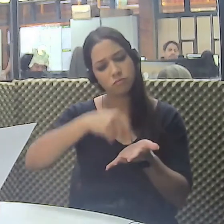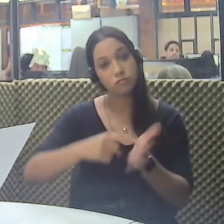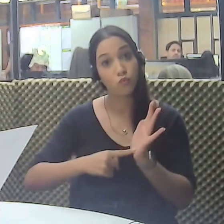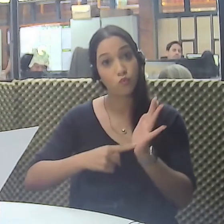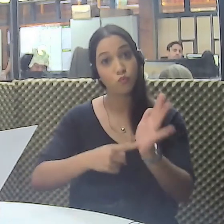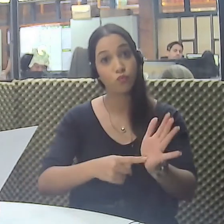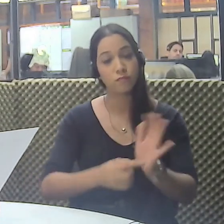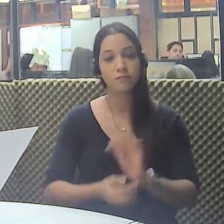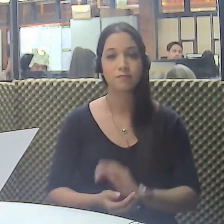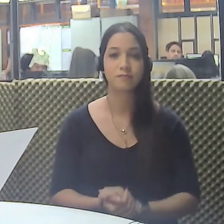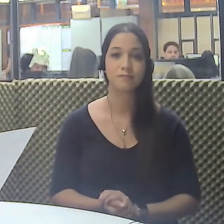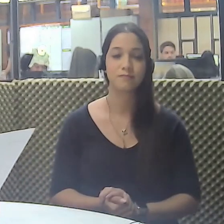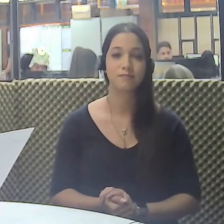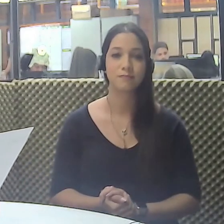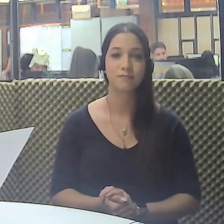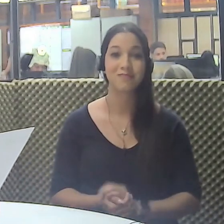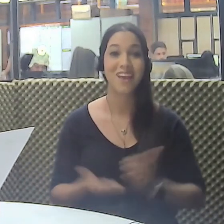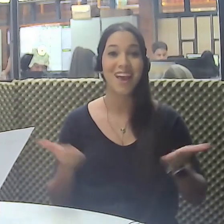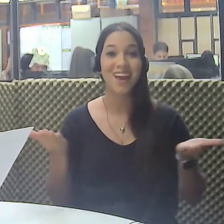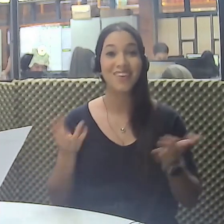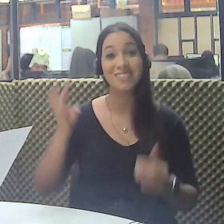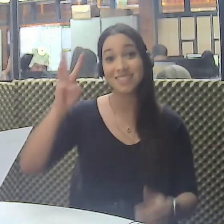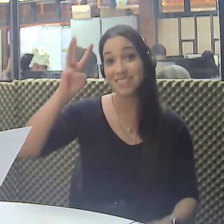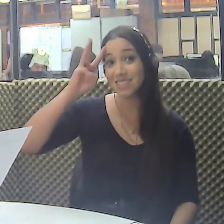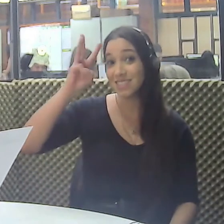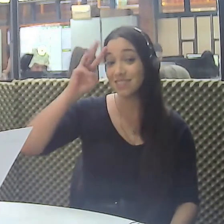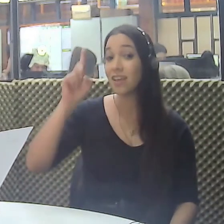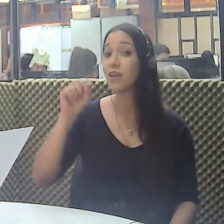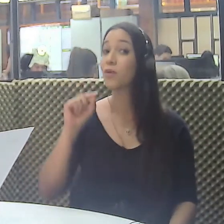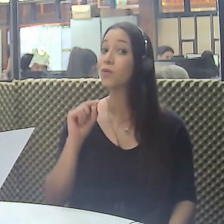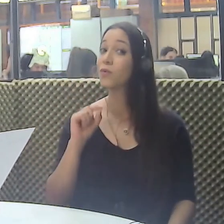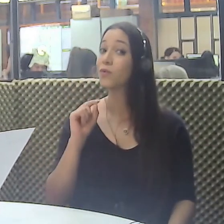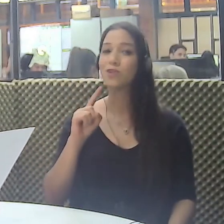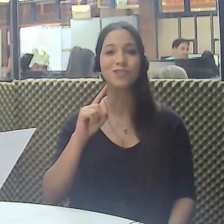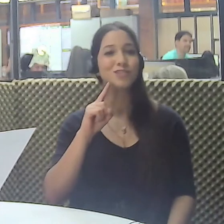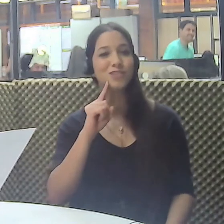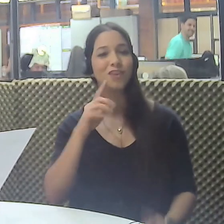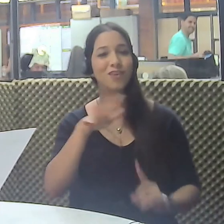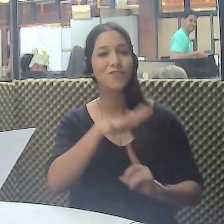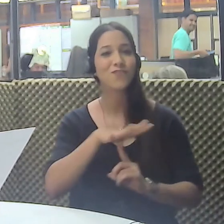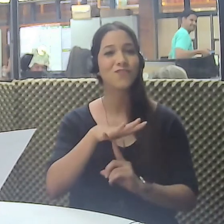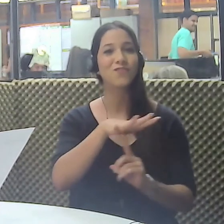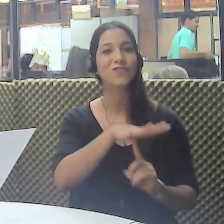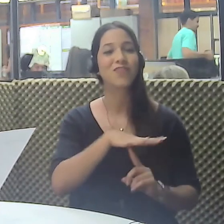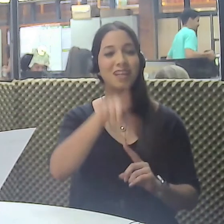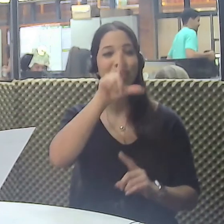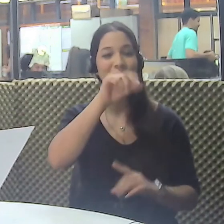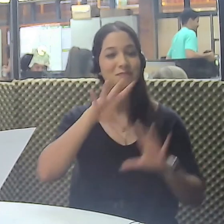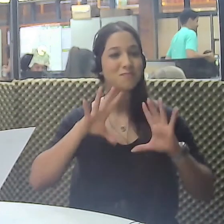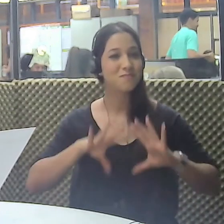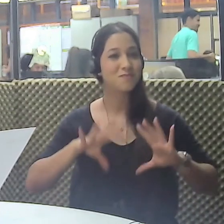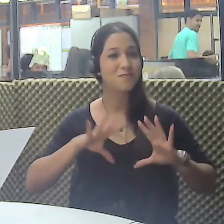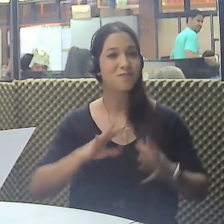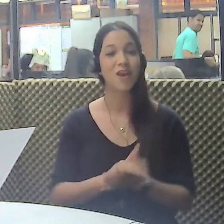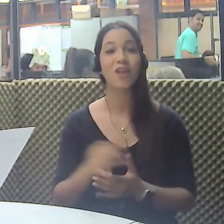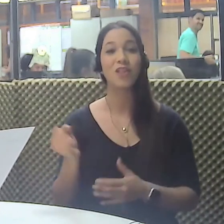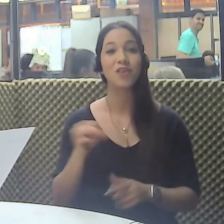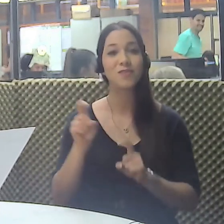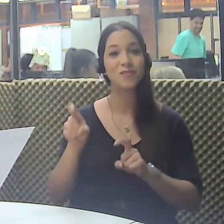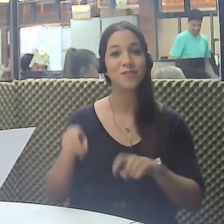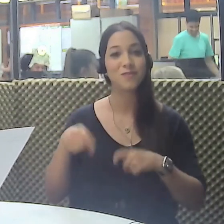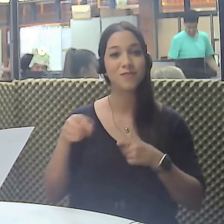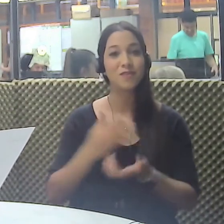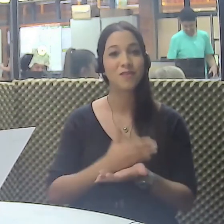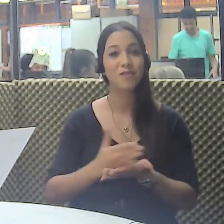denúncias. Hoje é terça-feira e terça-feira é dia de feira no Parque do Sabiá. A Feira Novo Agro acontece